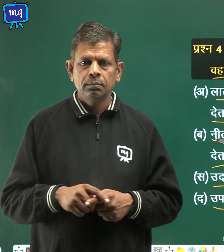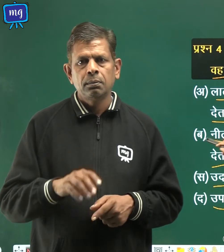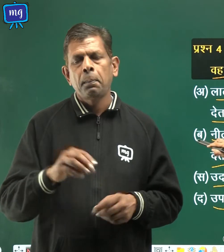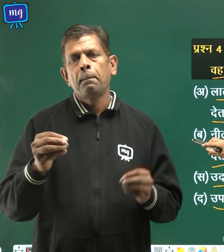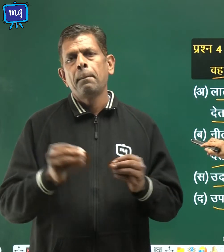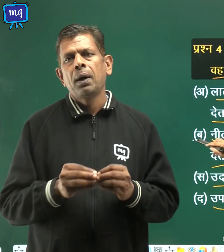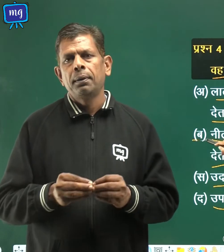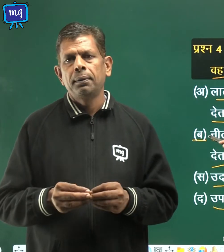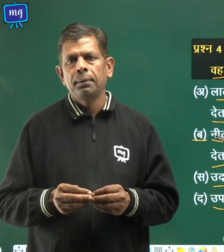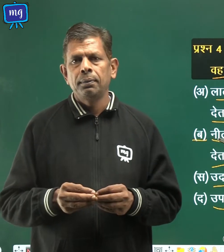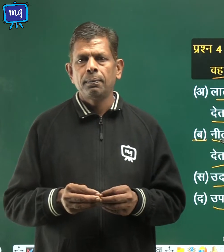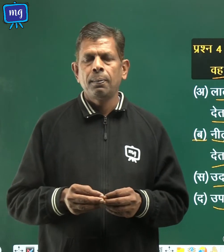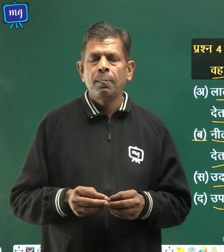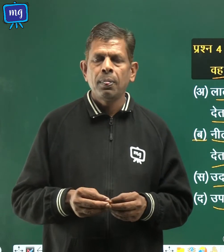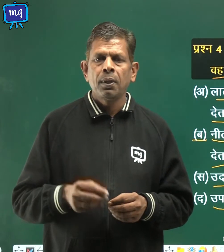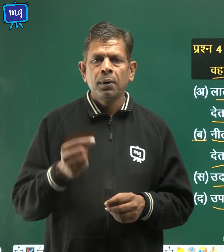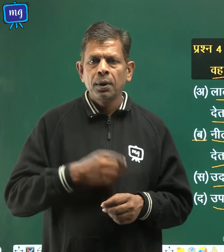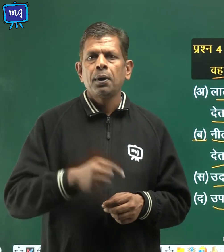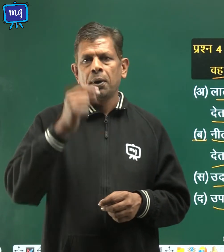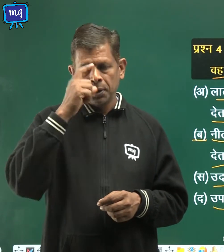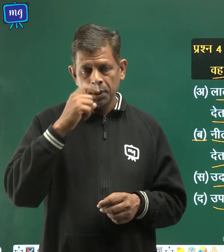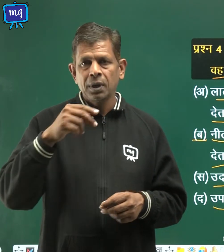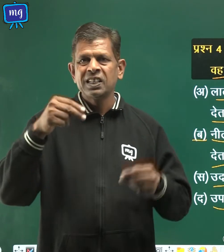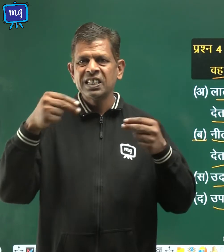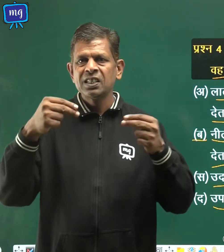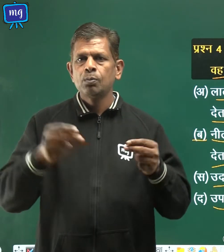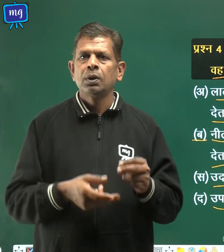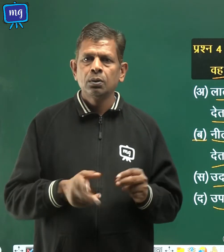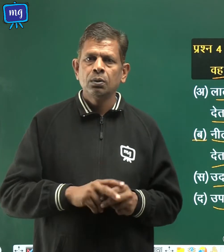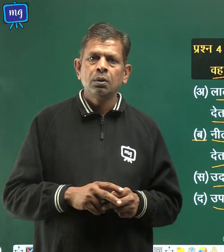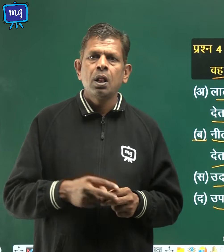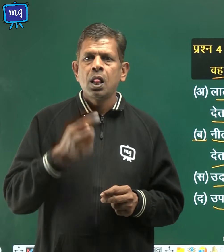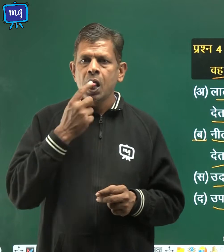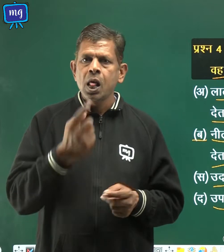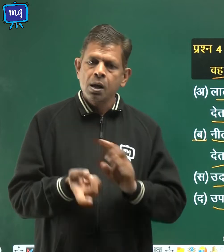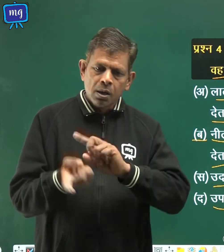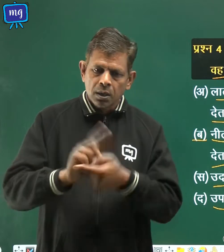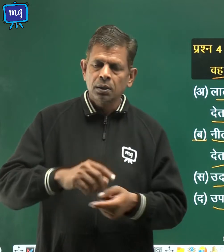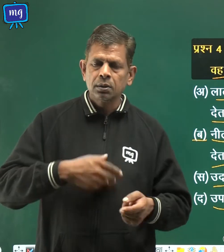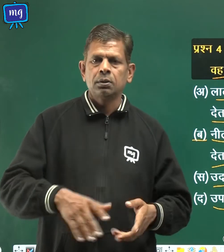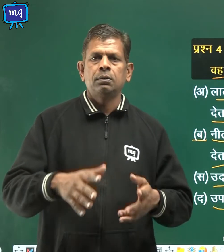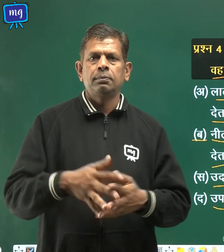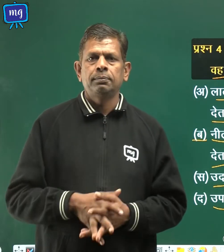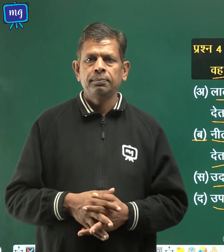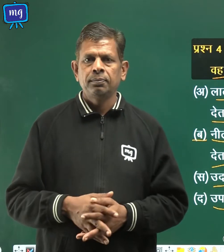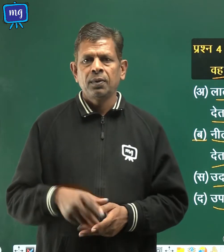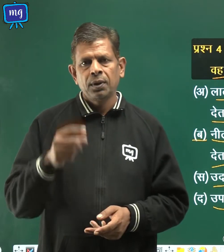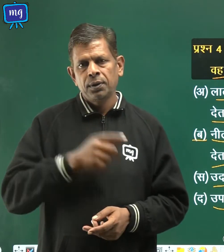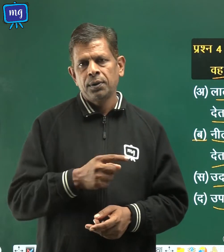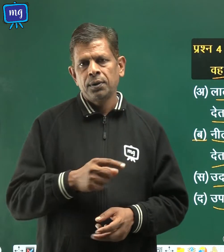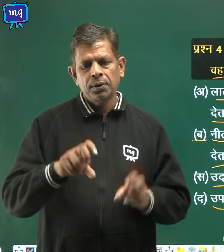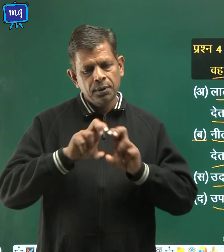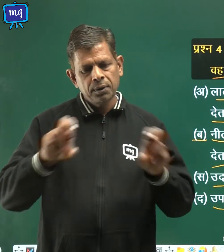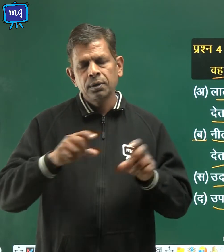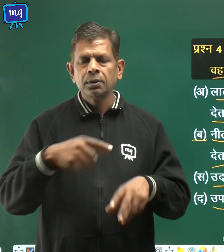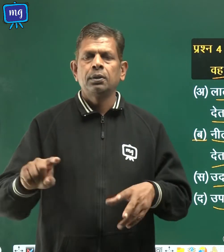ब, नीले लिटमस पत्र को लाल कर देता है, ये वाला कथन